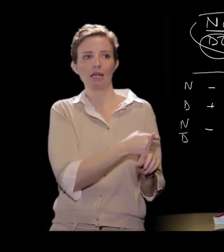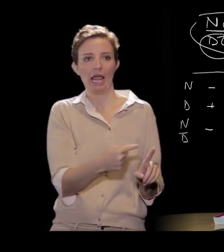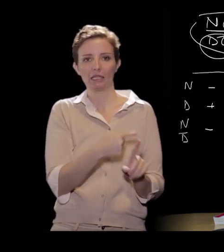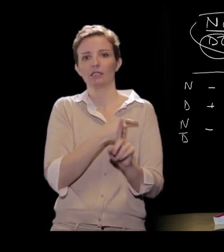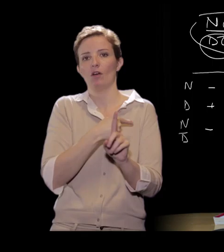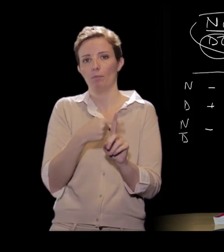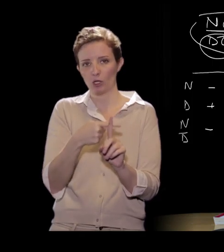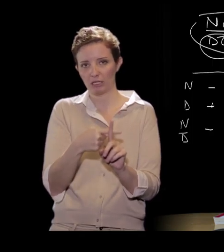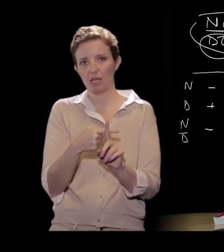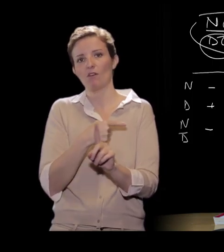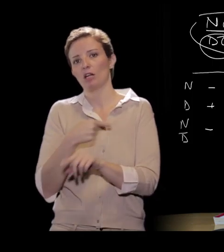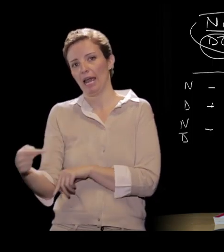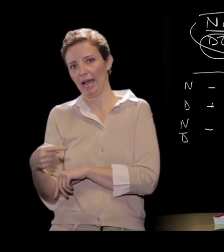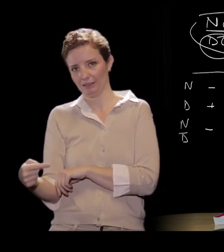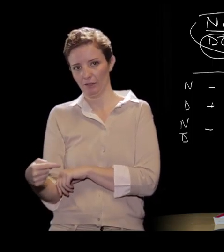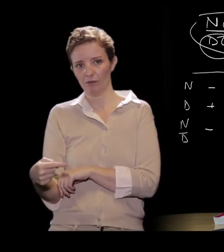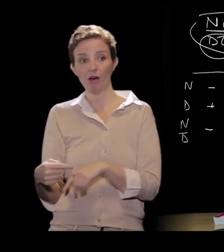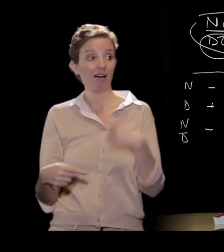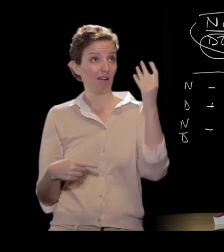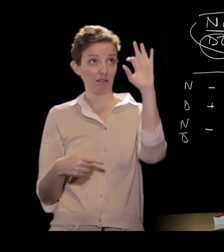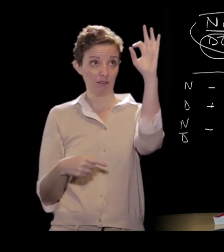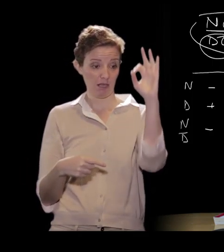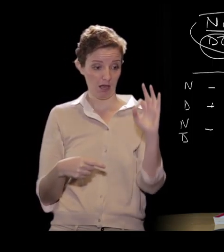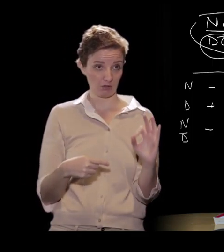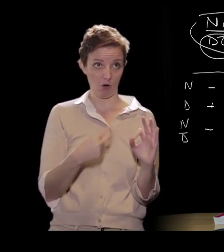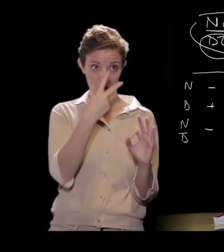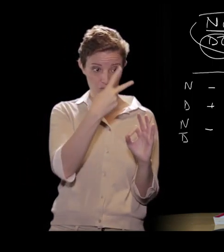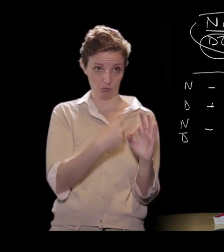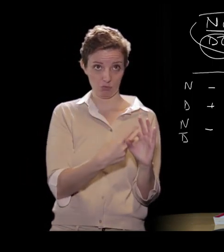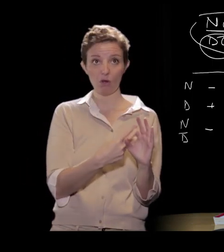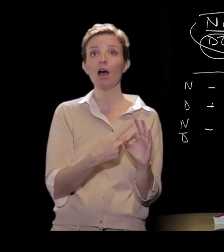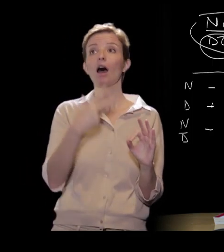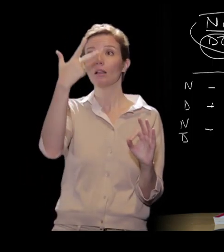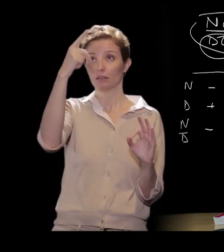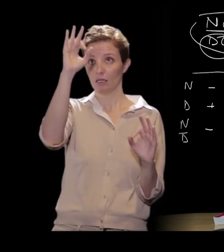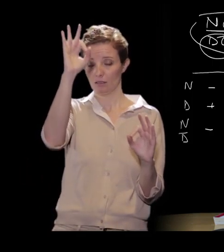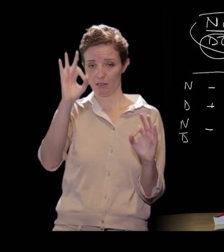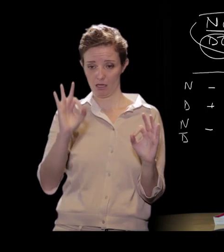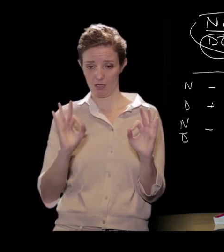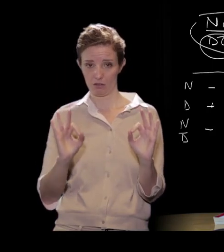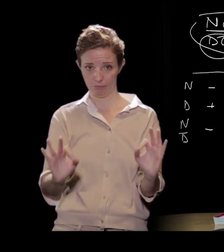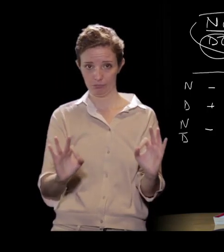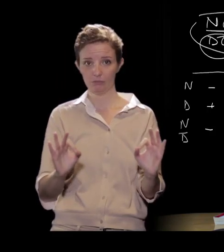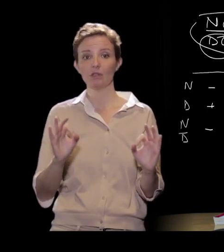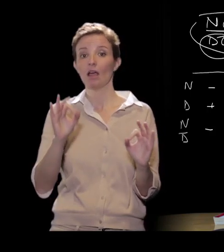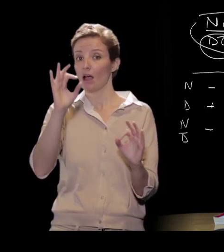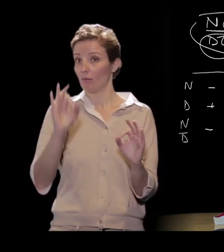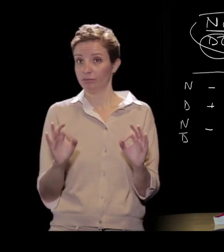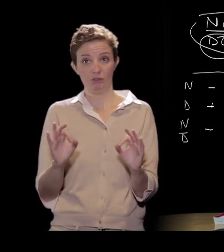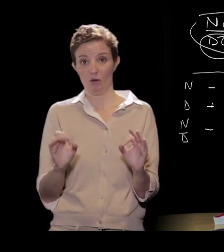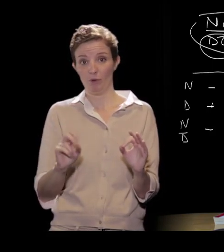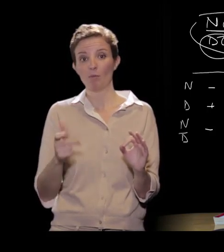positivo negativo in corrispondenza di due si annulla la nostra frazione in corrispondenza di tre invece essendo